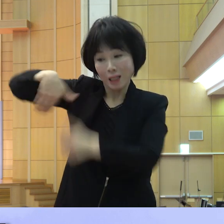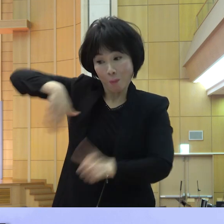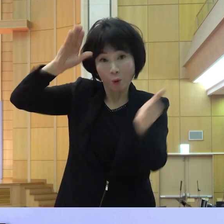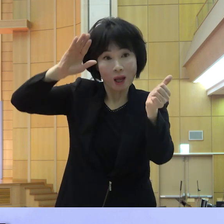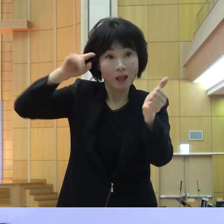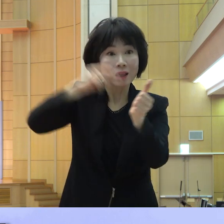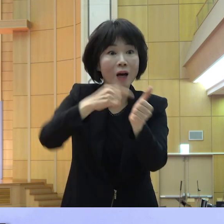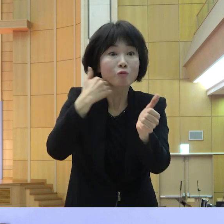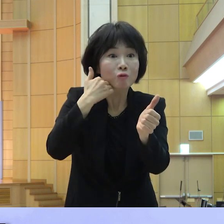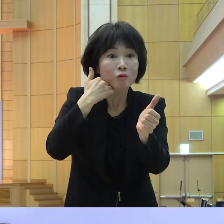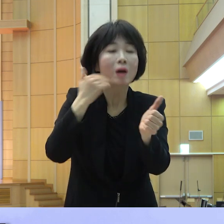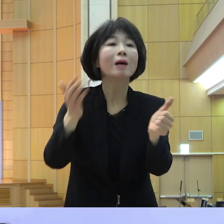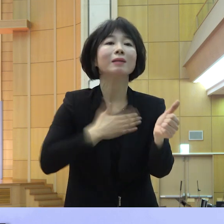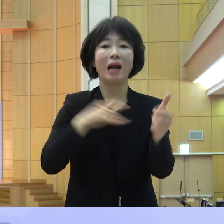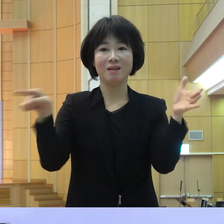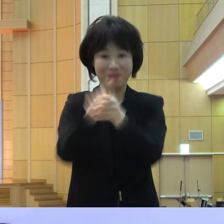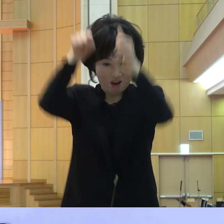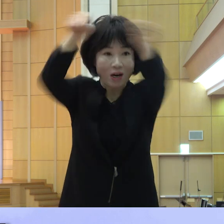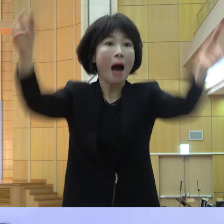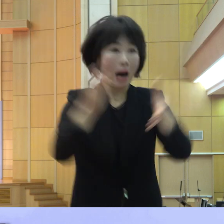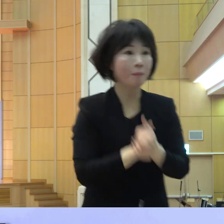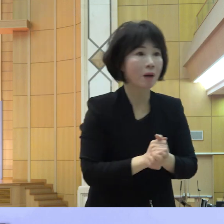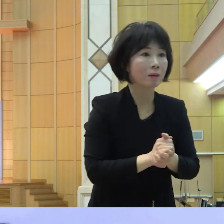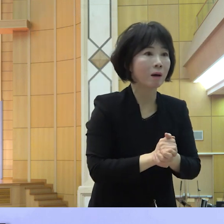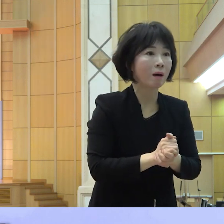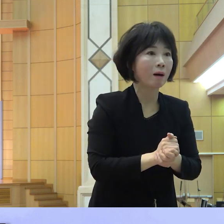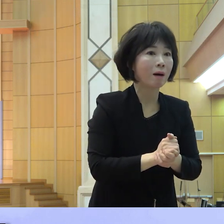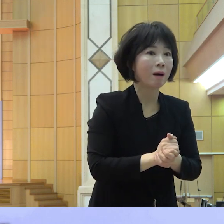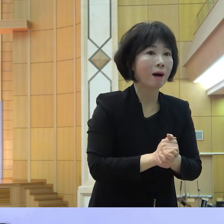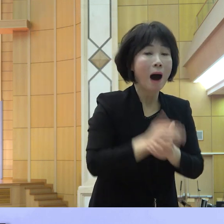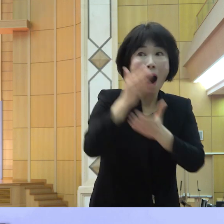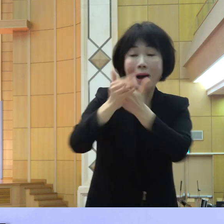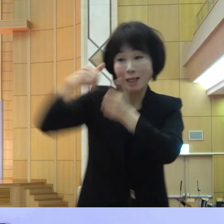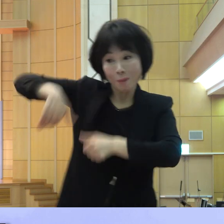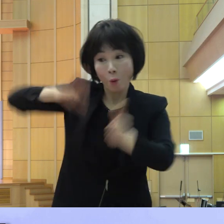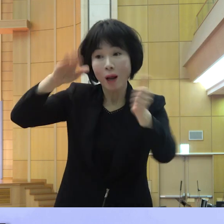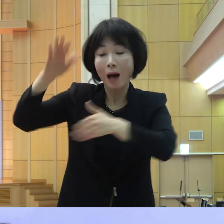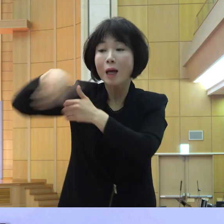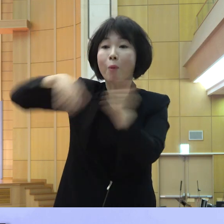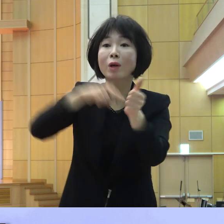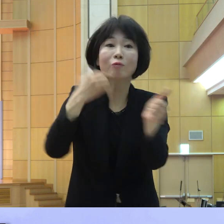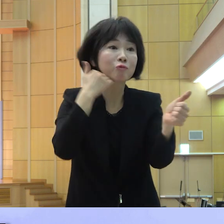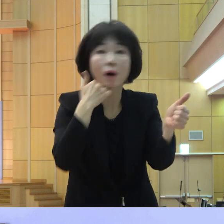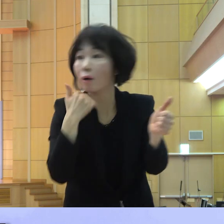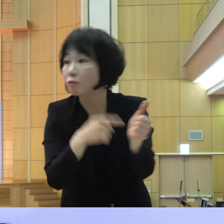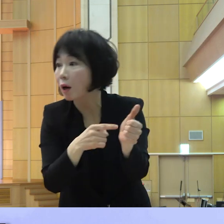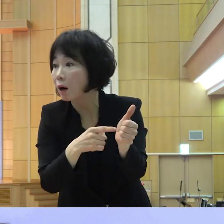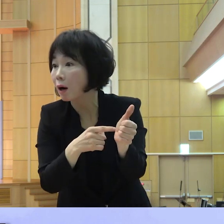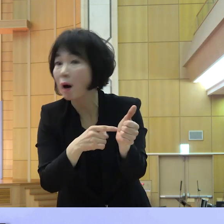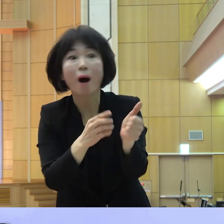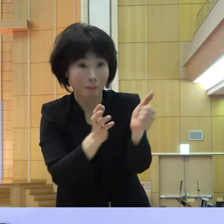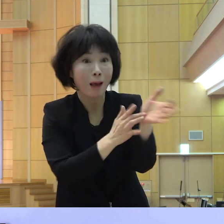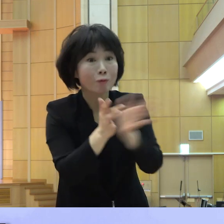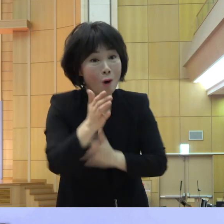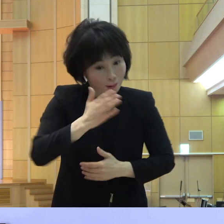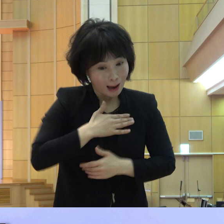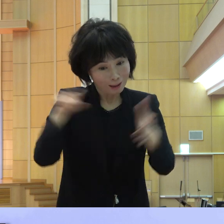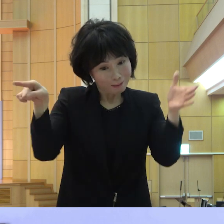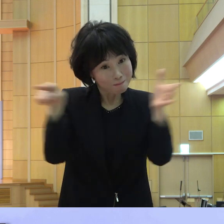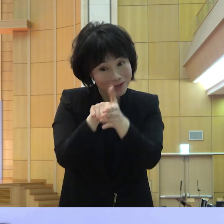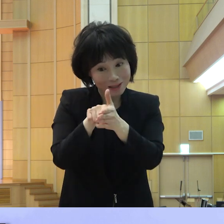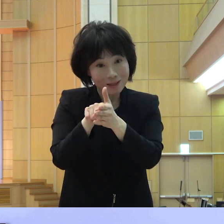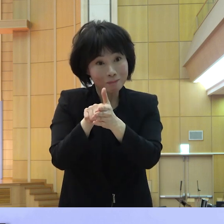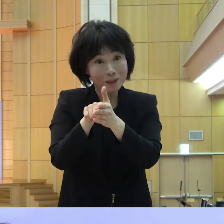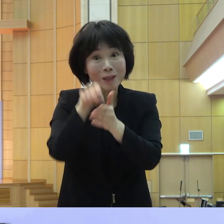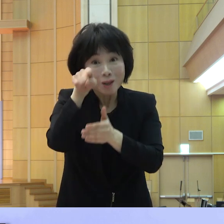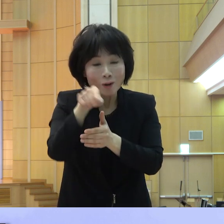것이, 하나님의 보내신 자를 믿는 것이. 하나님의 보내신 자가 누구요? 예수잖아. 하나님